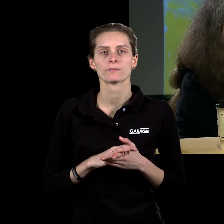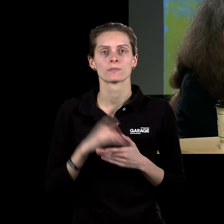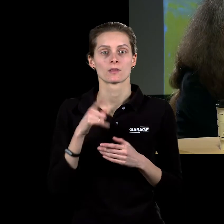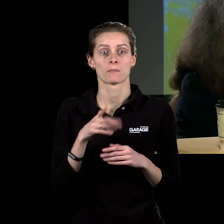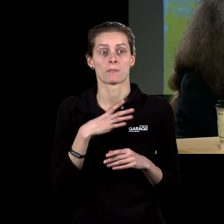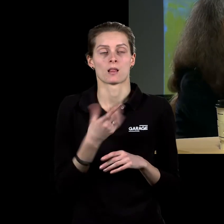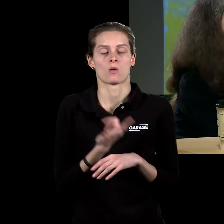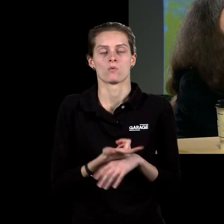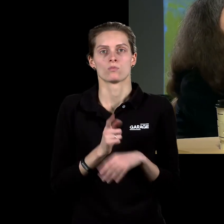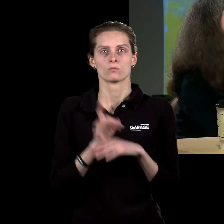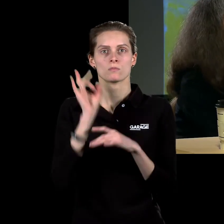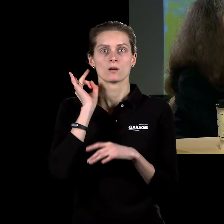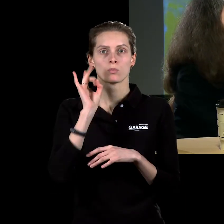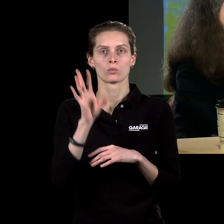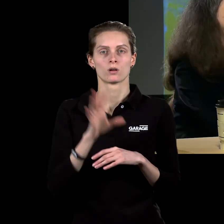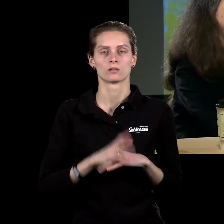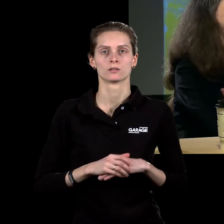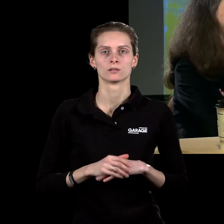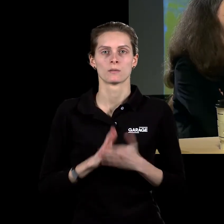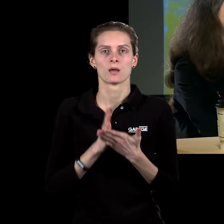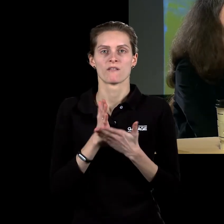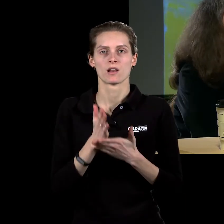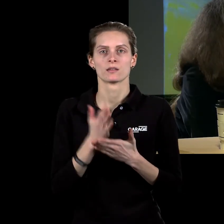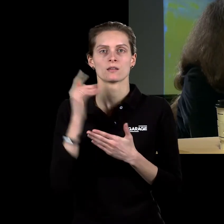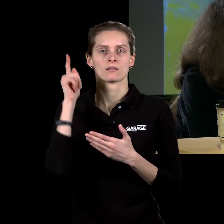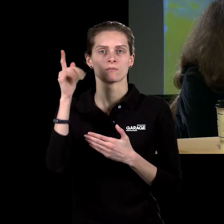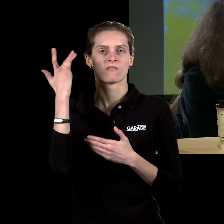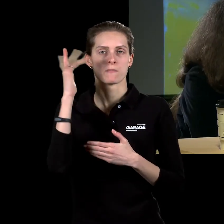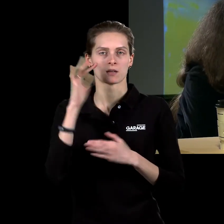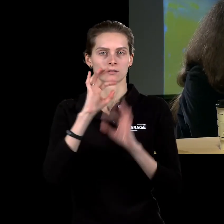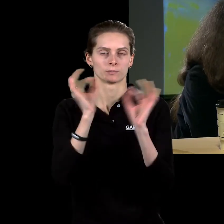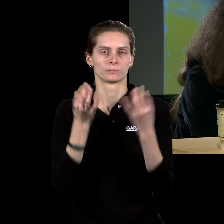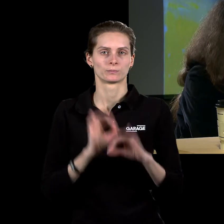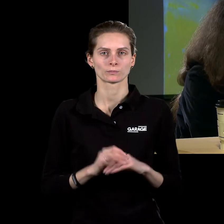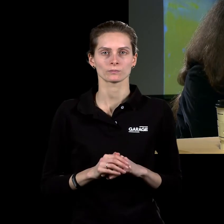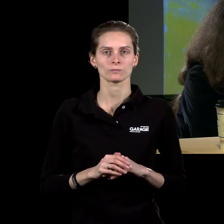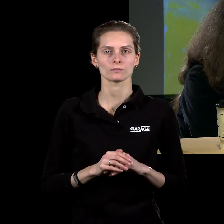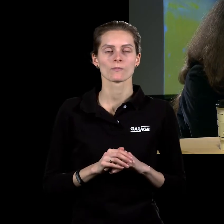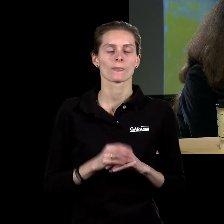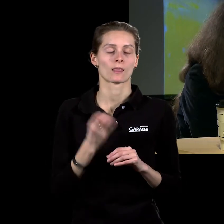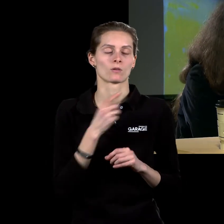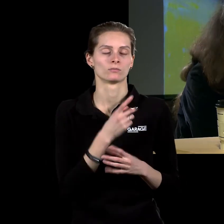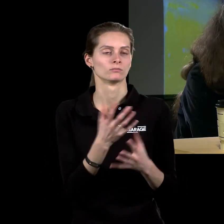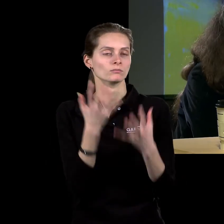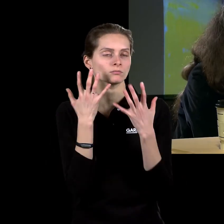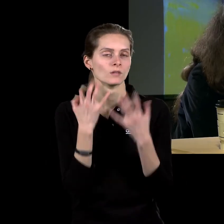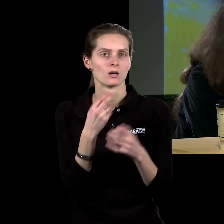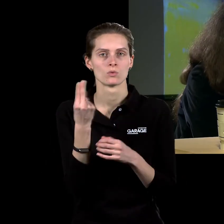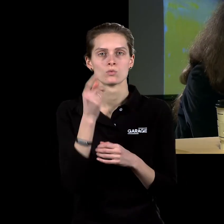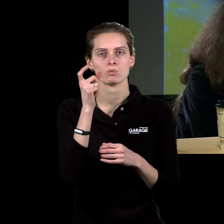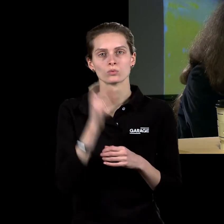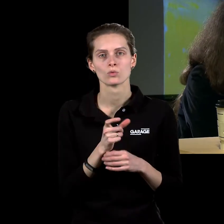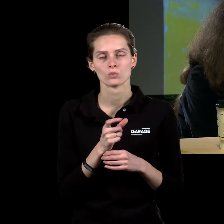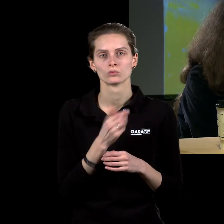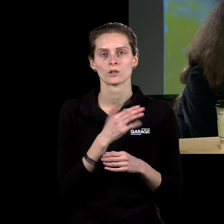мейнстримом, таким заслуженно признанным мейнстримом в американском искусстве. И ее любимым художником ее юности, ее детства